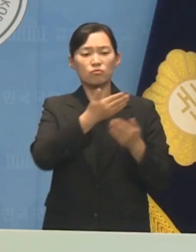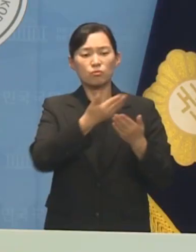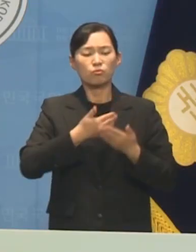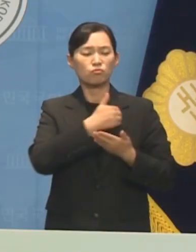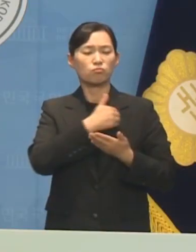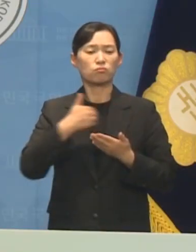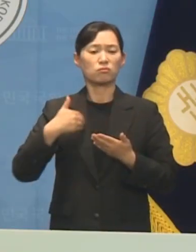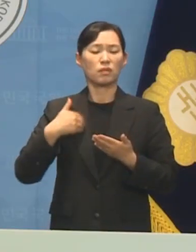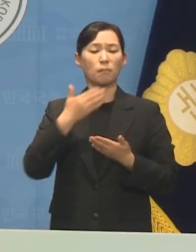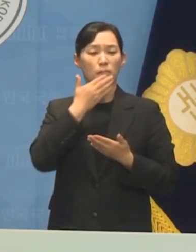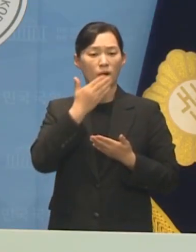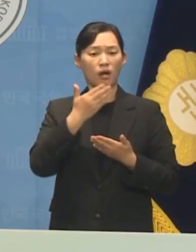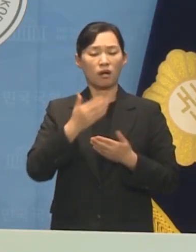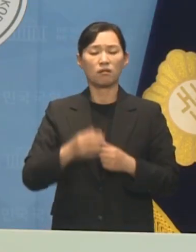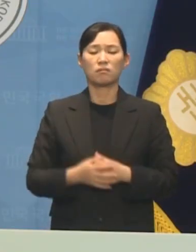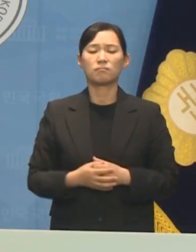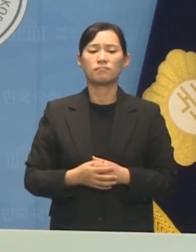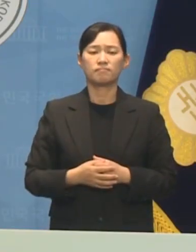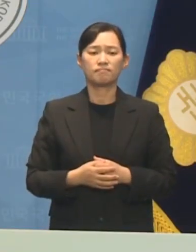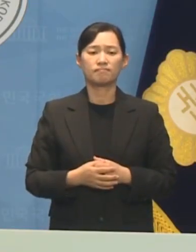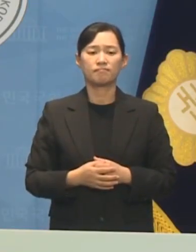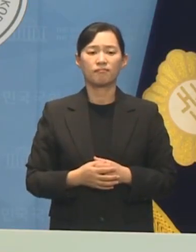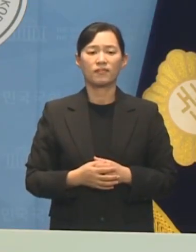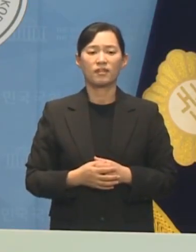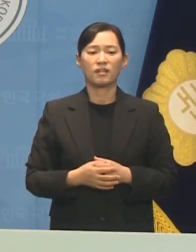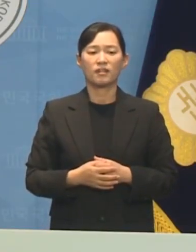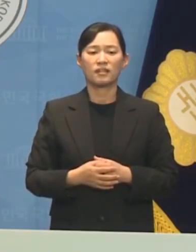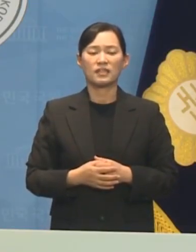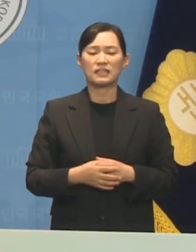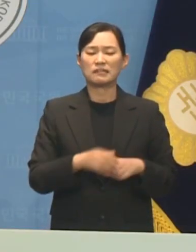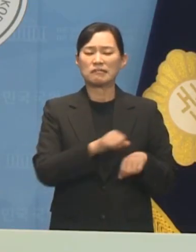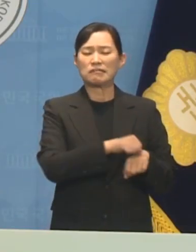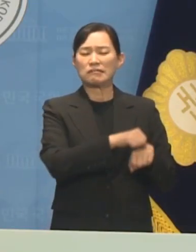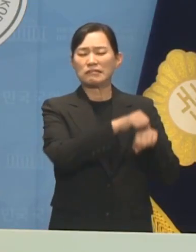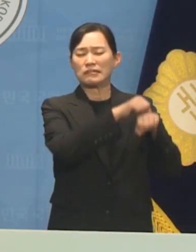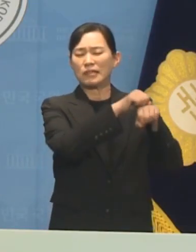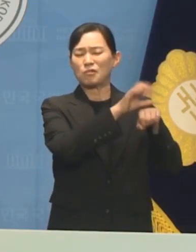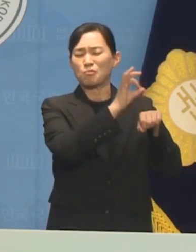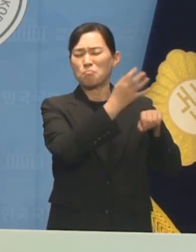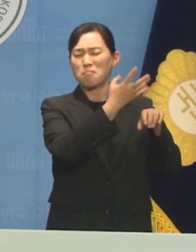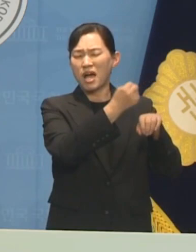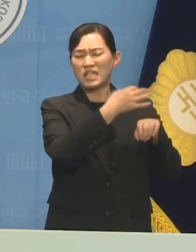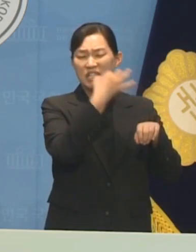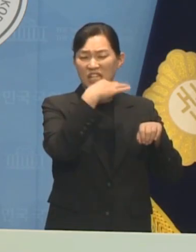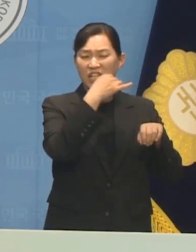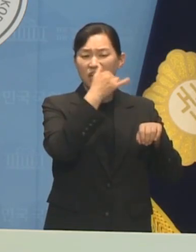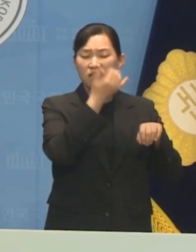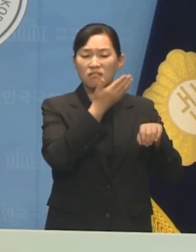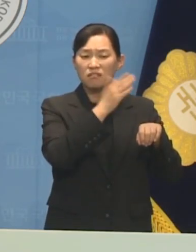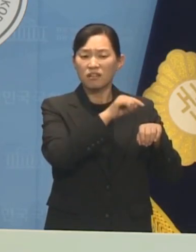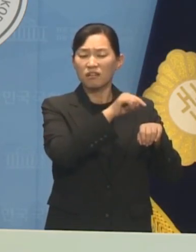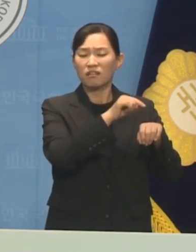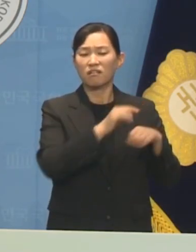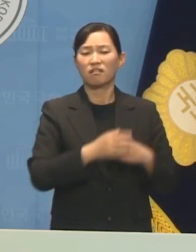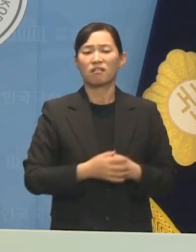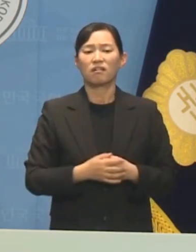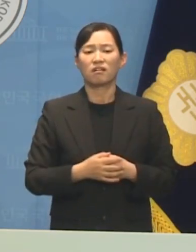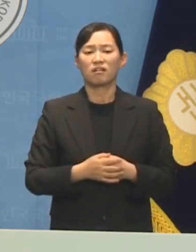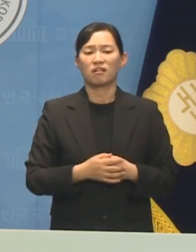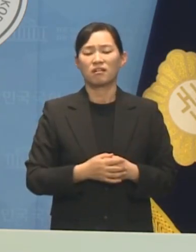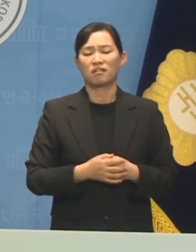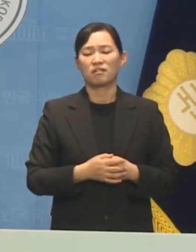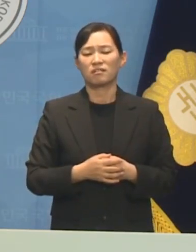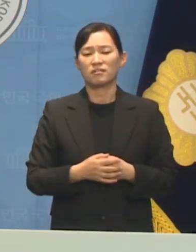충분히 가능하고도 남습니다. 곳간에 쌓여있는 수천억의 잉여금이 있다는 사실을